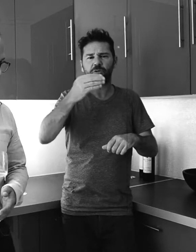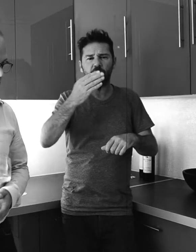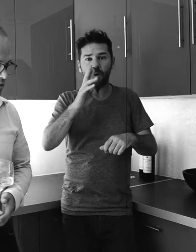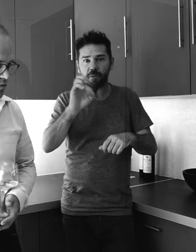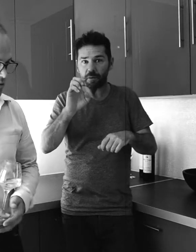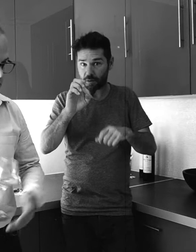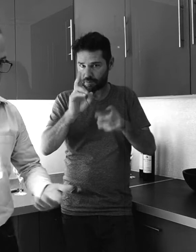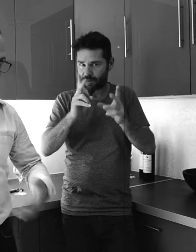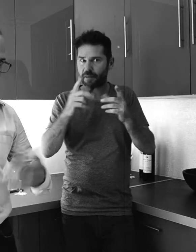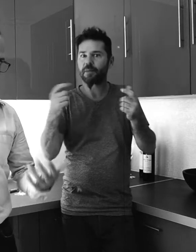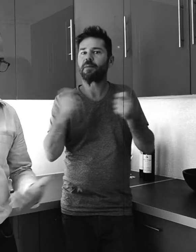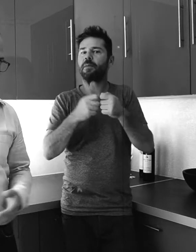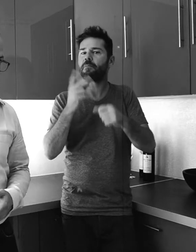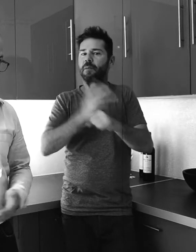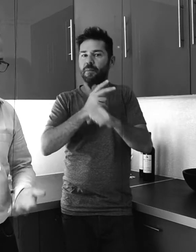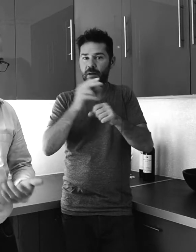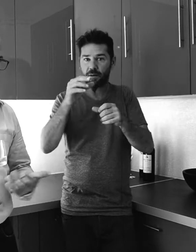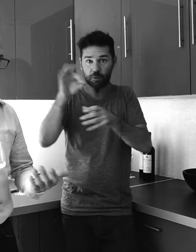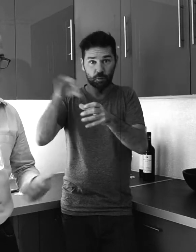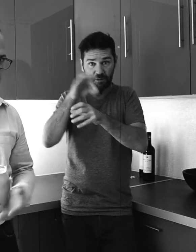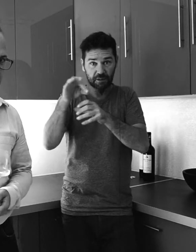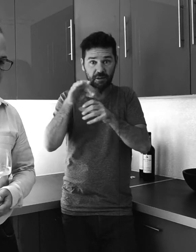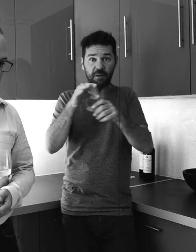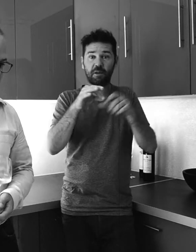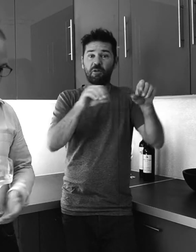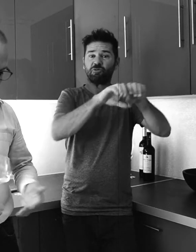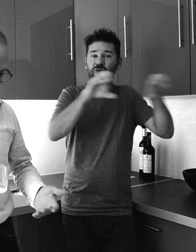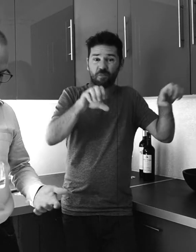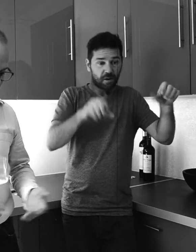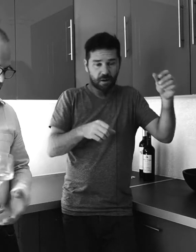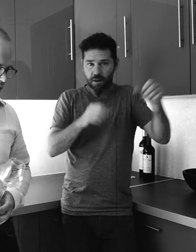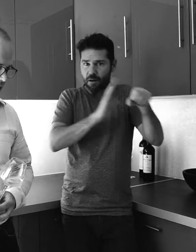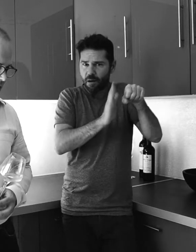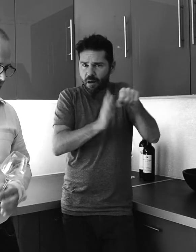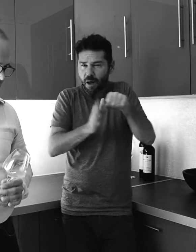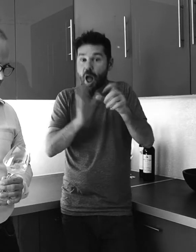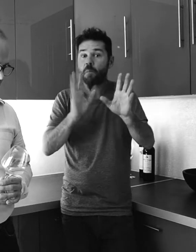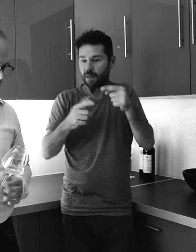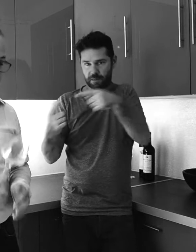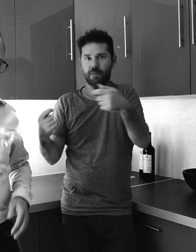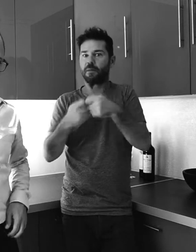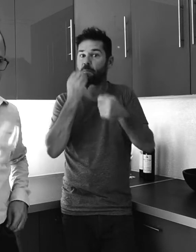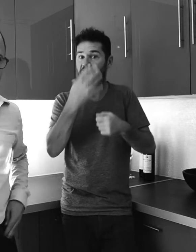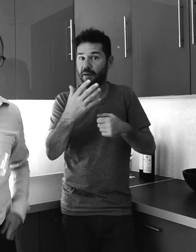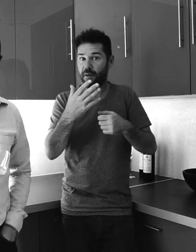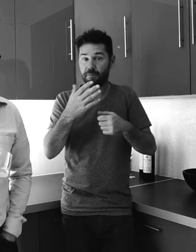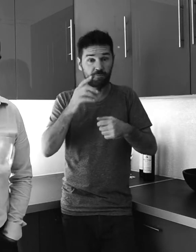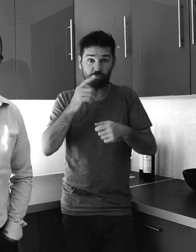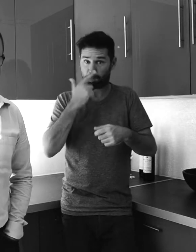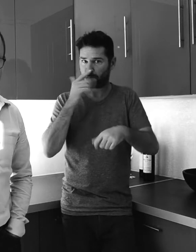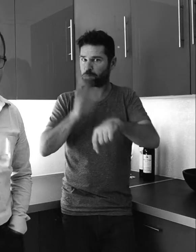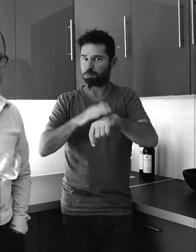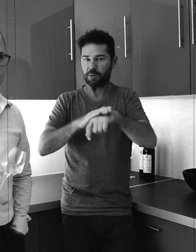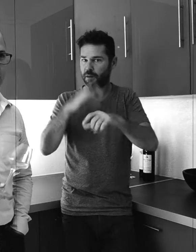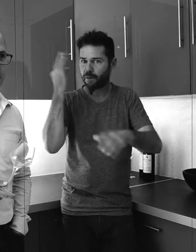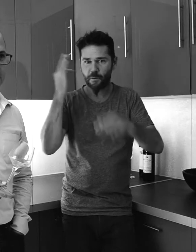sur une cuisine avec du gingembre, peut-être qu'il s'en sortira très bien. En tout cas, c'est à découvrir parce que